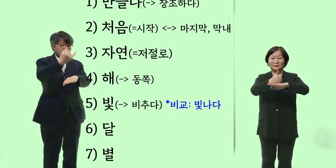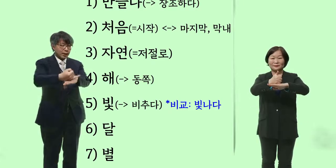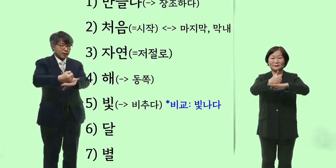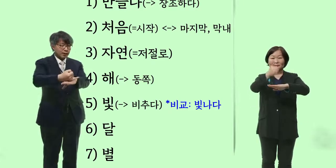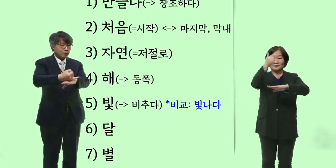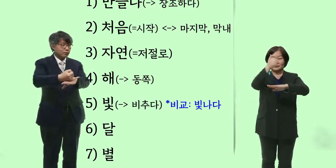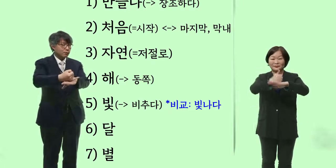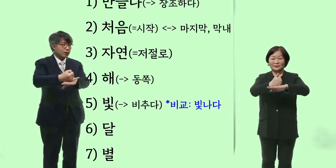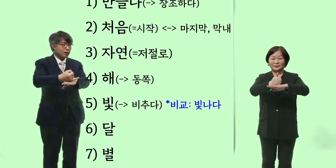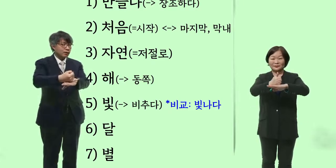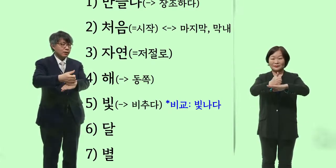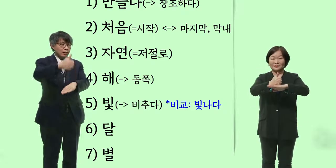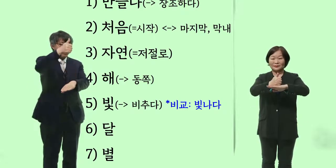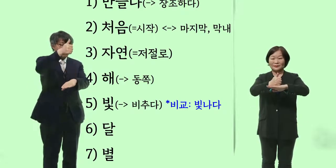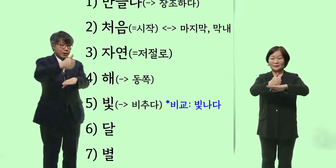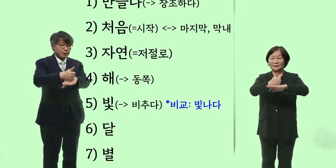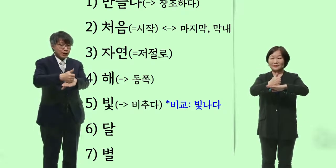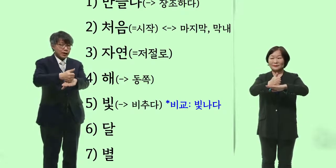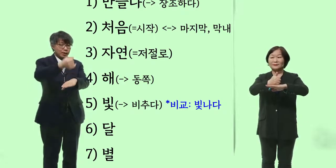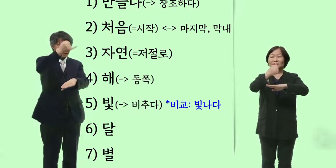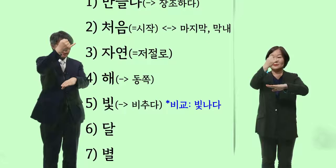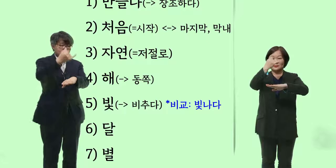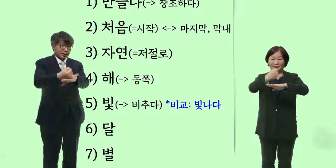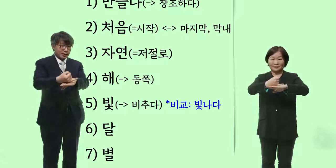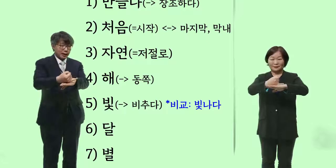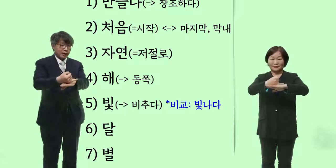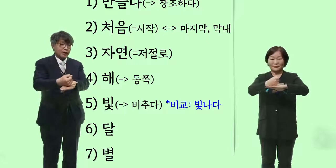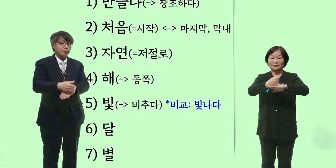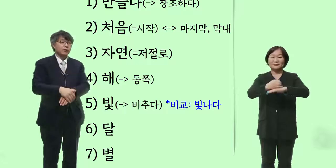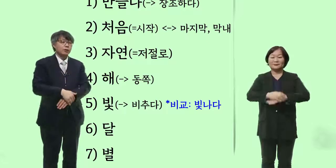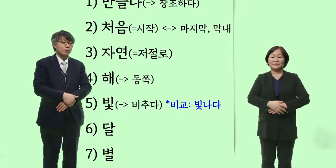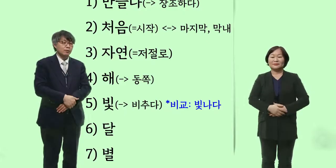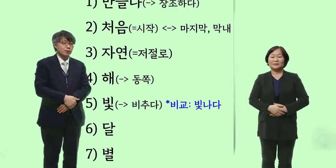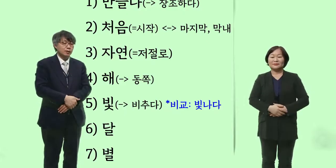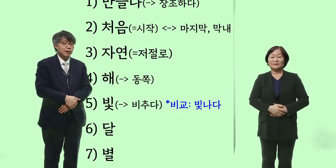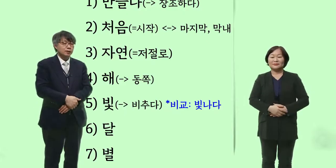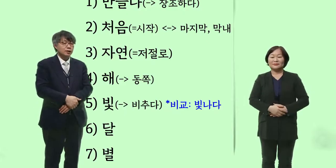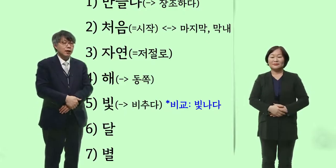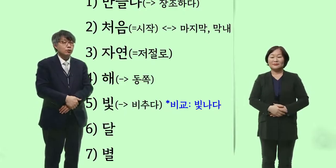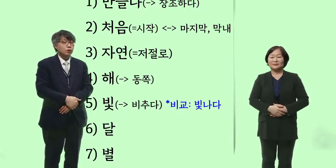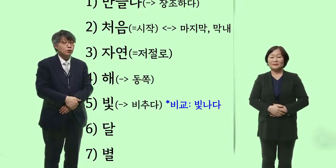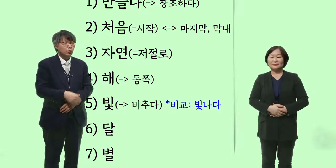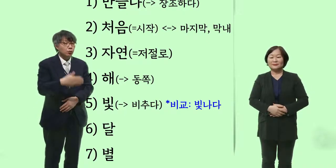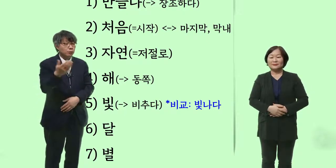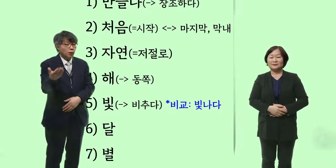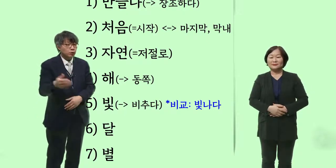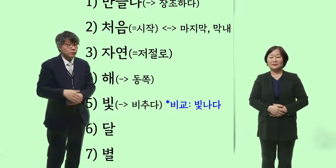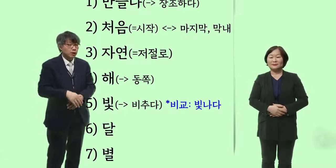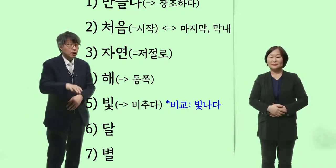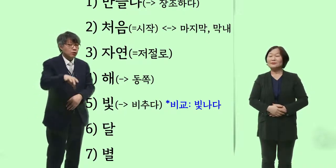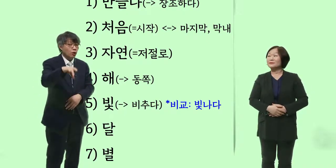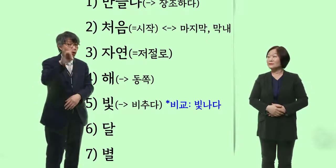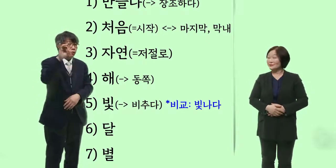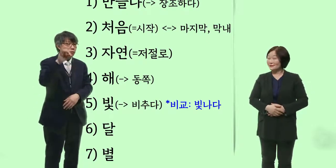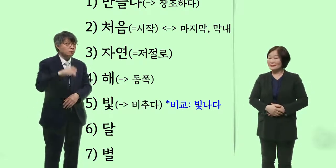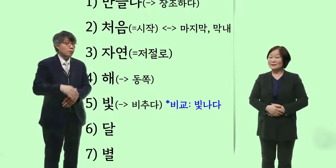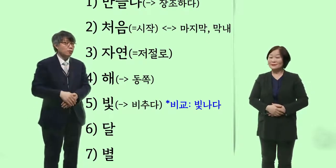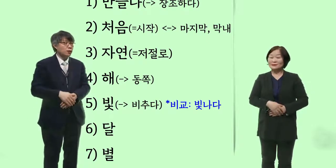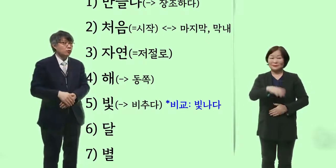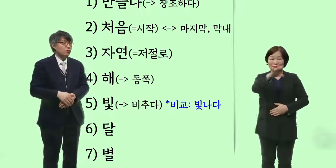막내 이렇게 배웠습니다. 마지막, 막내 뭐 이렇게 배웠습니다. 자, 우리 요거는 배웠습니다. 처음만